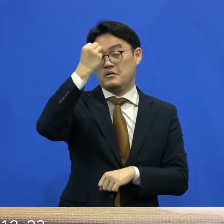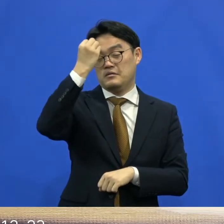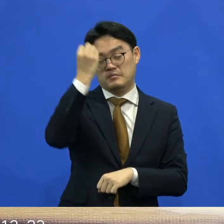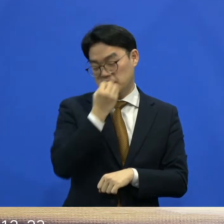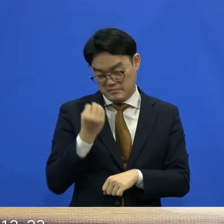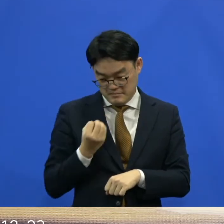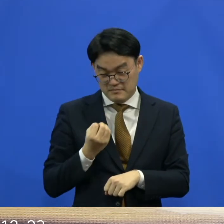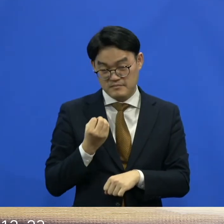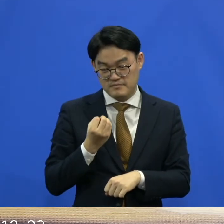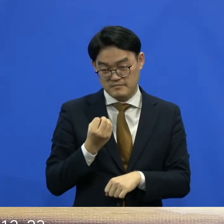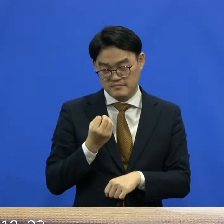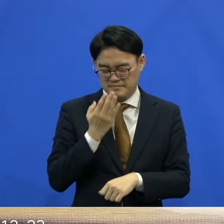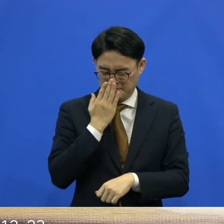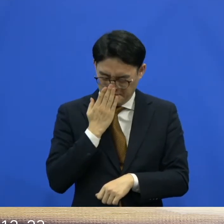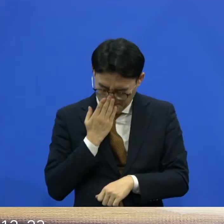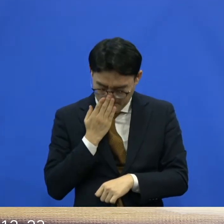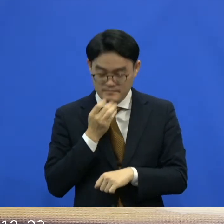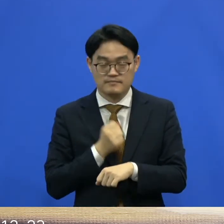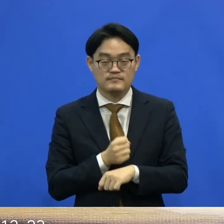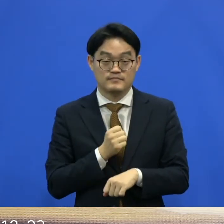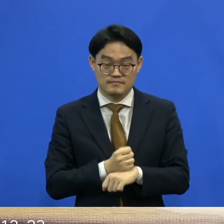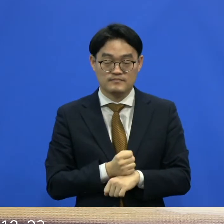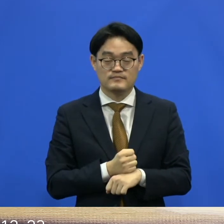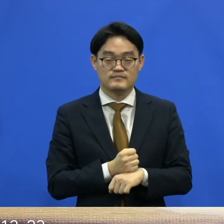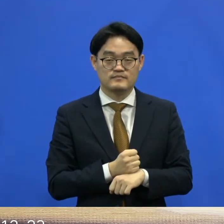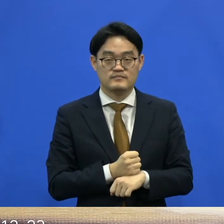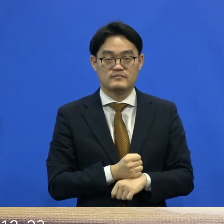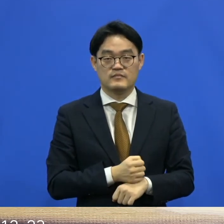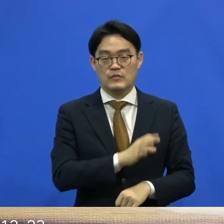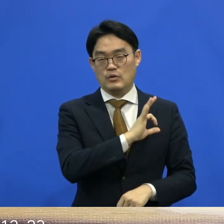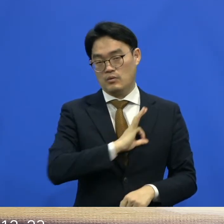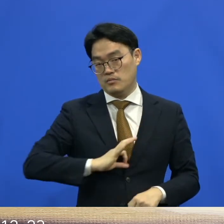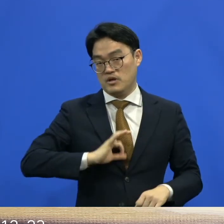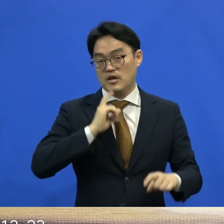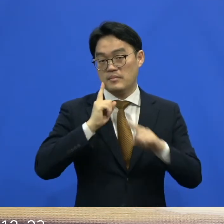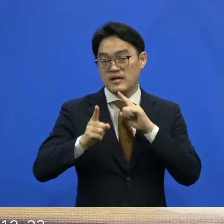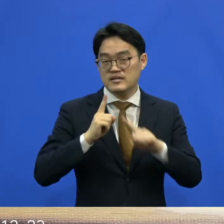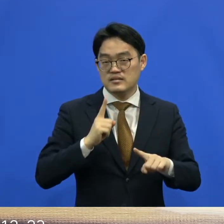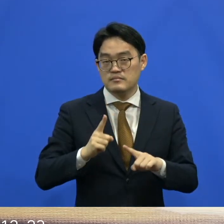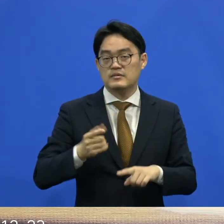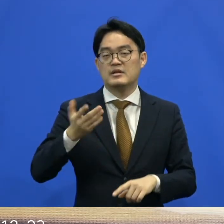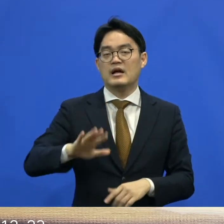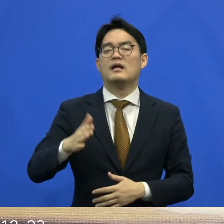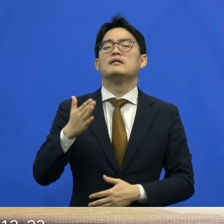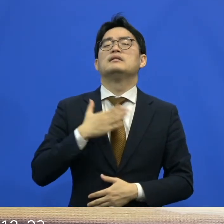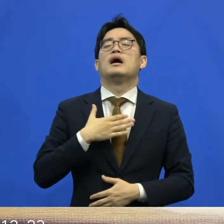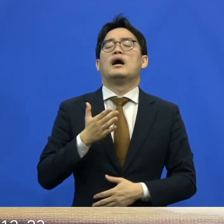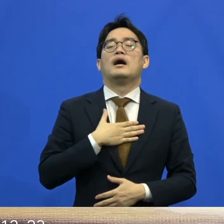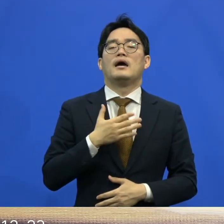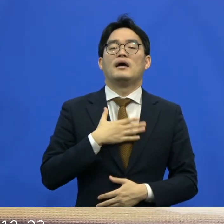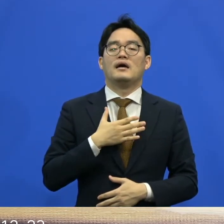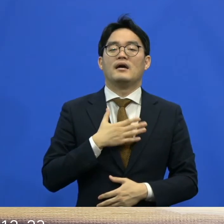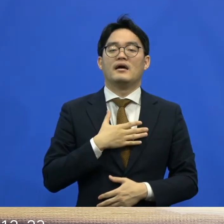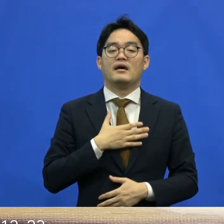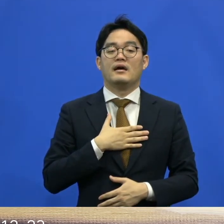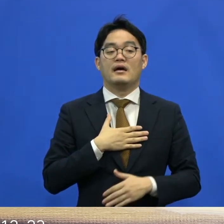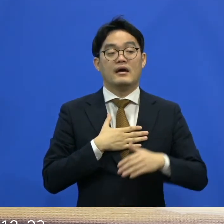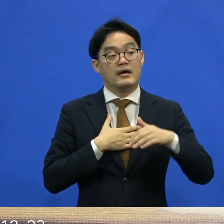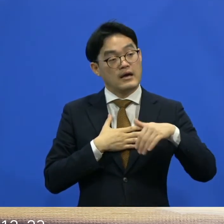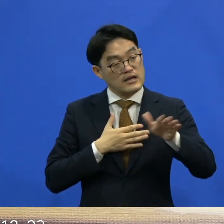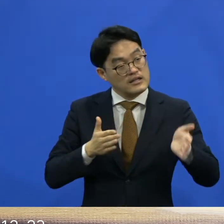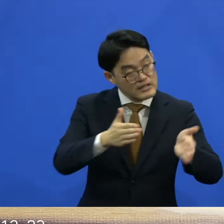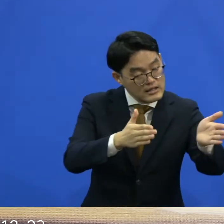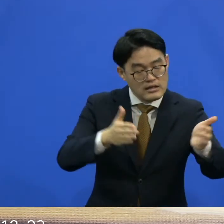욥기 23장 10절 그러나 내가 가는 길을 그가 아시나니 그분만 아시고 그가